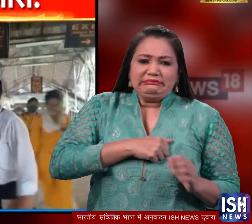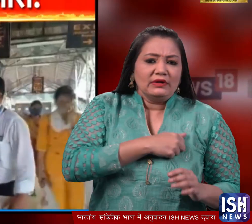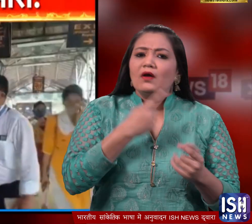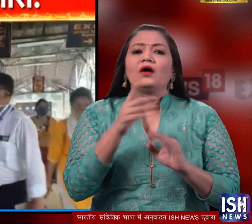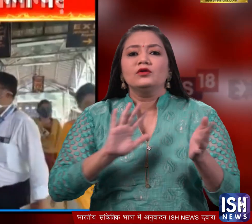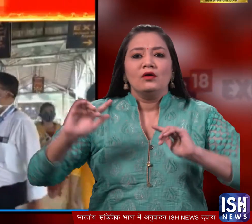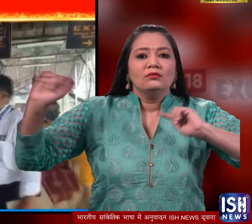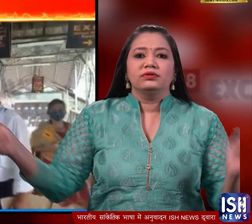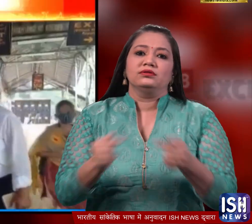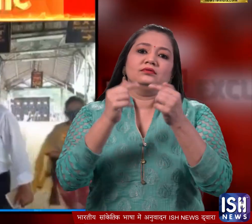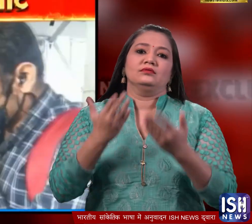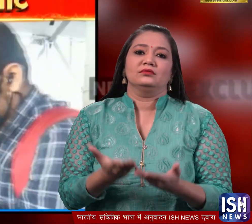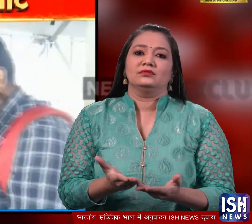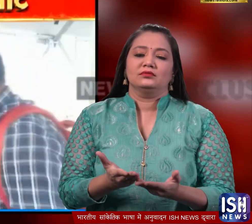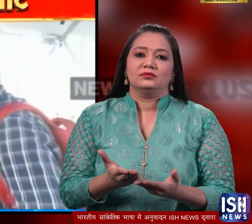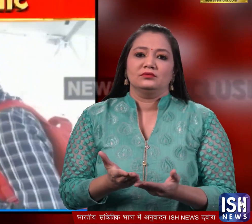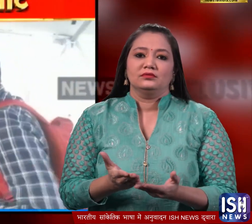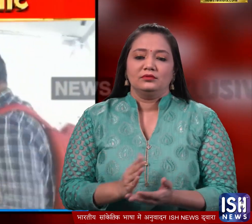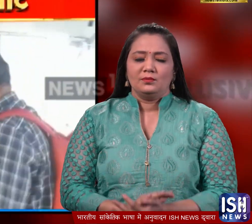बजाय वो कर्मचारियों से ही भिड़ गए।